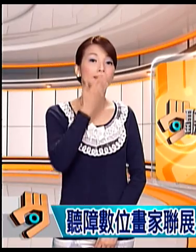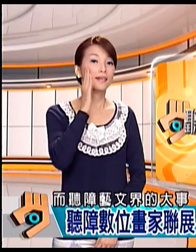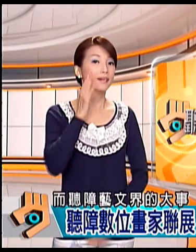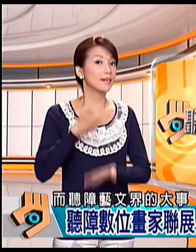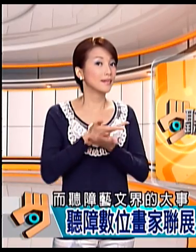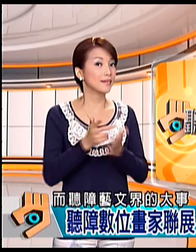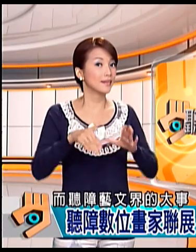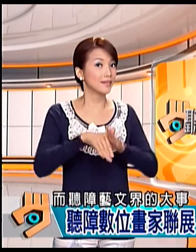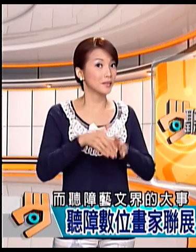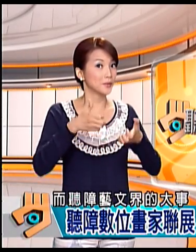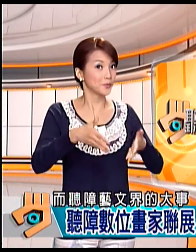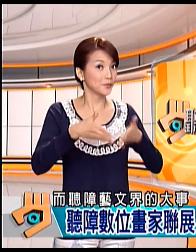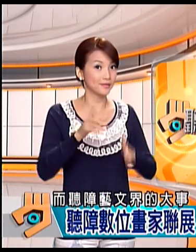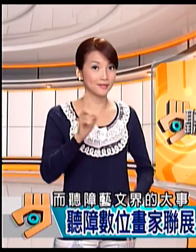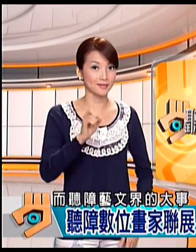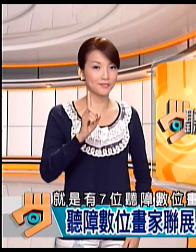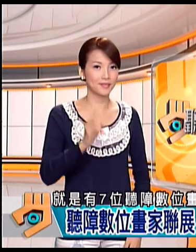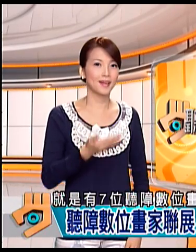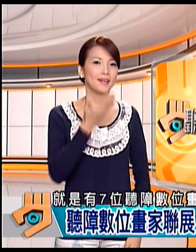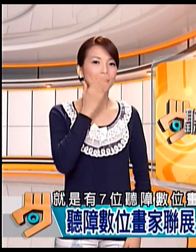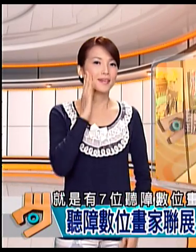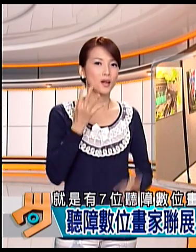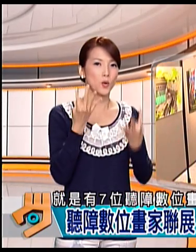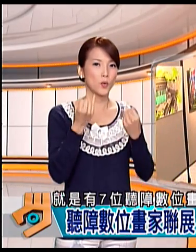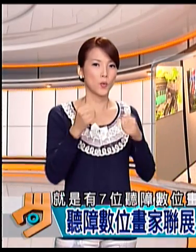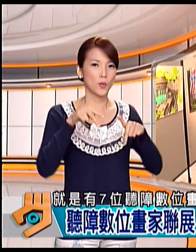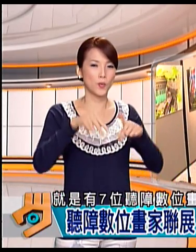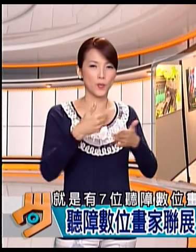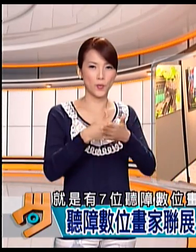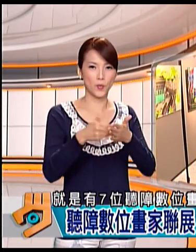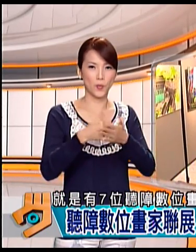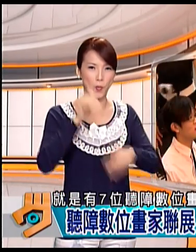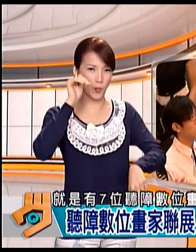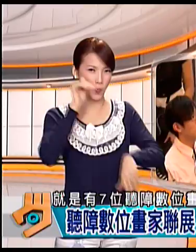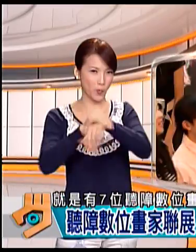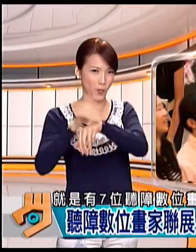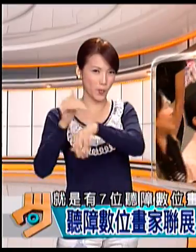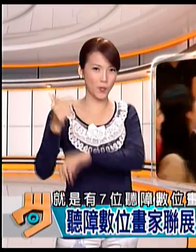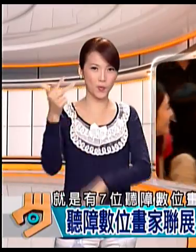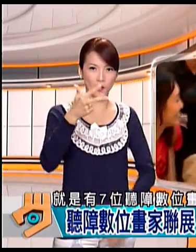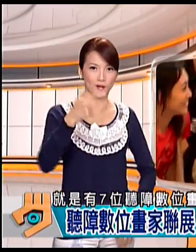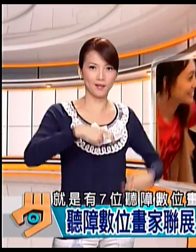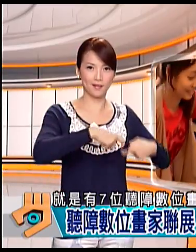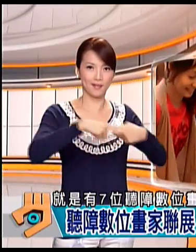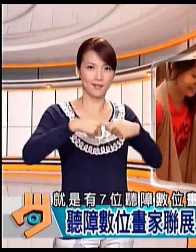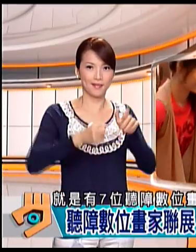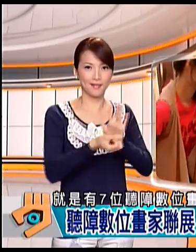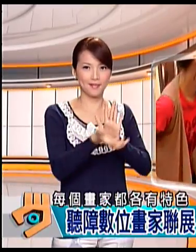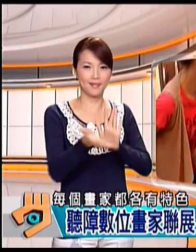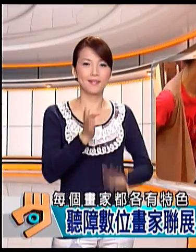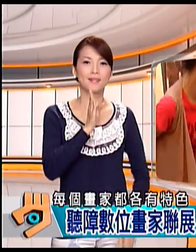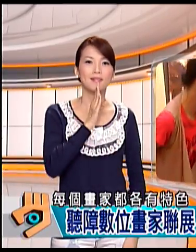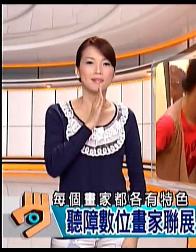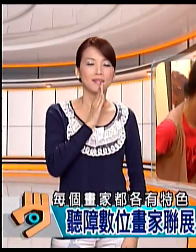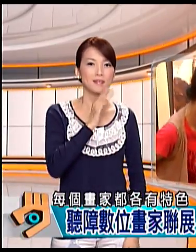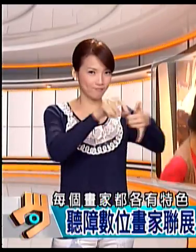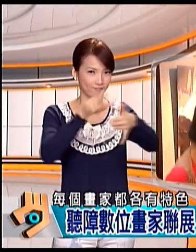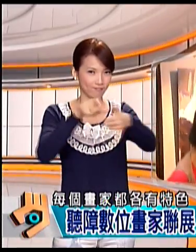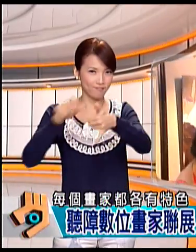而听障艺文界的大事，就是有七位听障数位画家一起办联展，而每个画家呢都各有